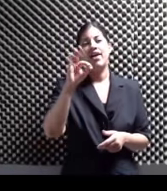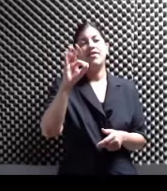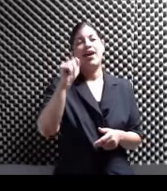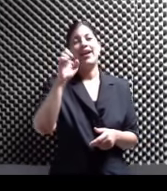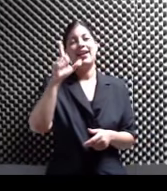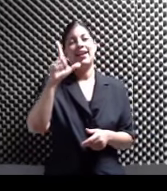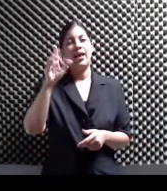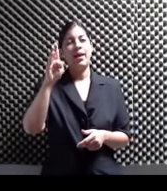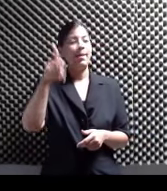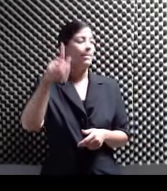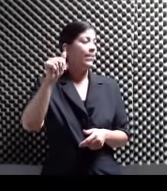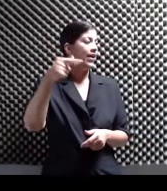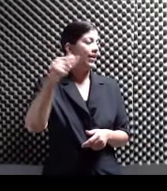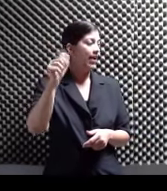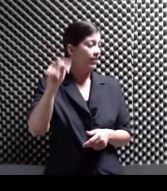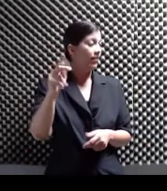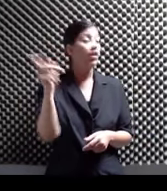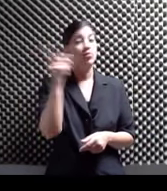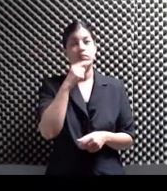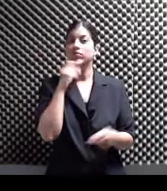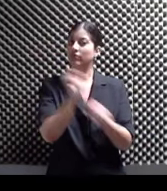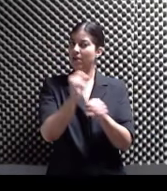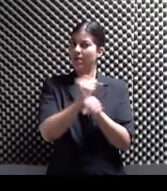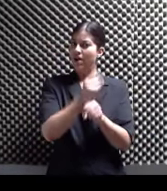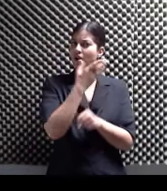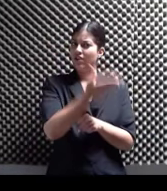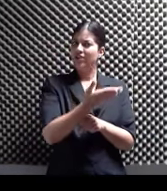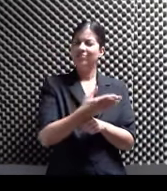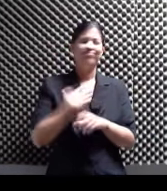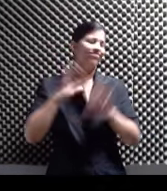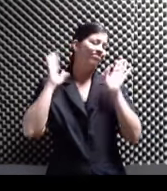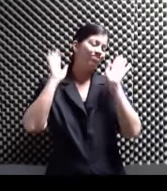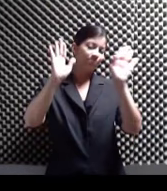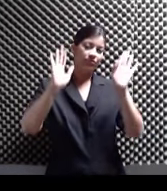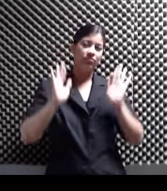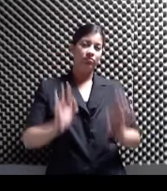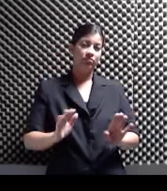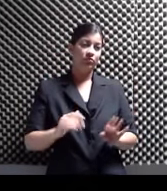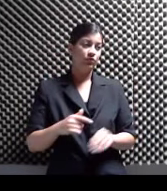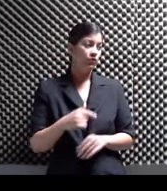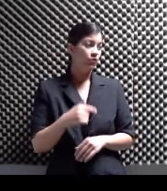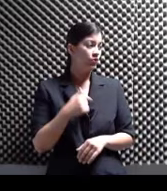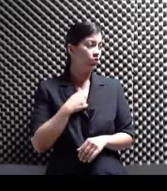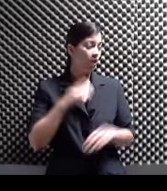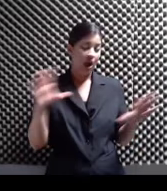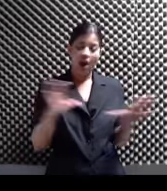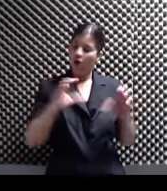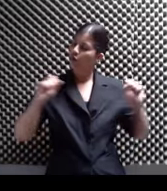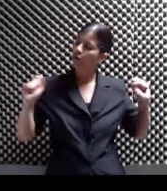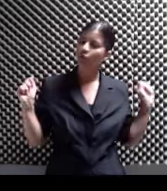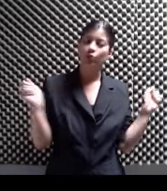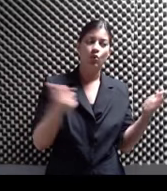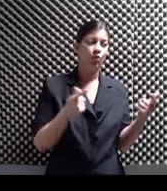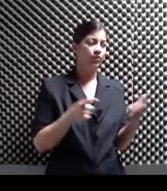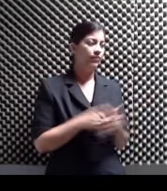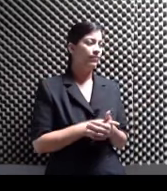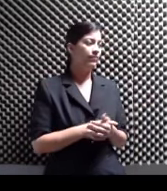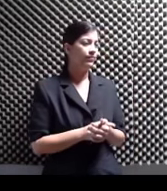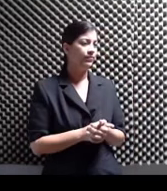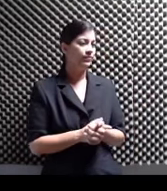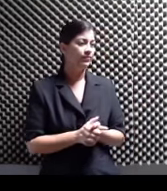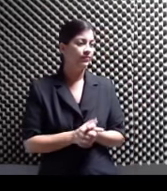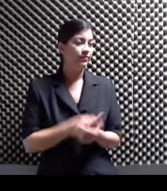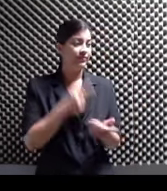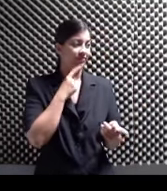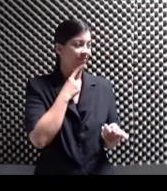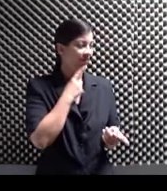de Rafael Pagán. Porque de verdad que el trabajo de dirección es espectacular. Me tienen haciendo de todo, porque ahí hay... La historia se basa tiene con mucho...